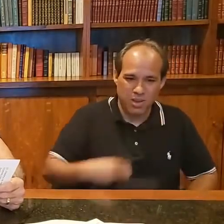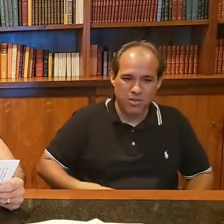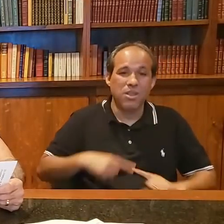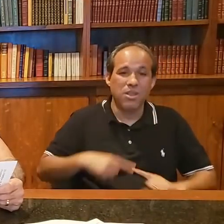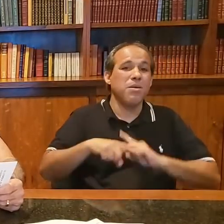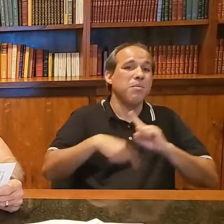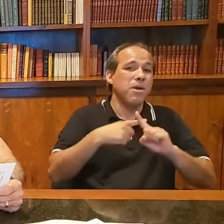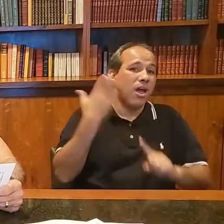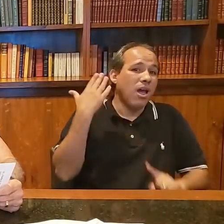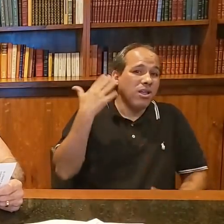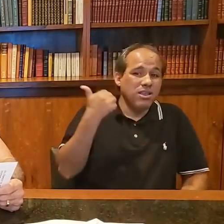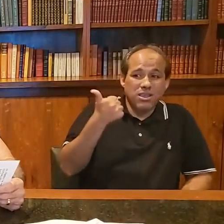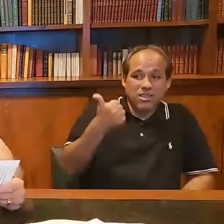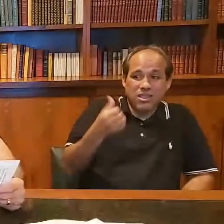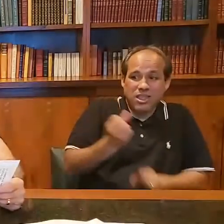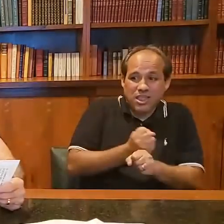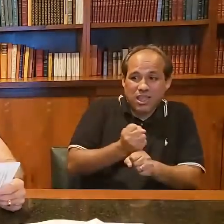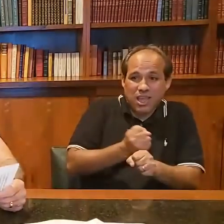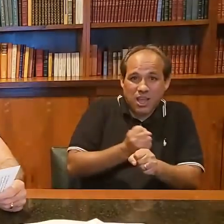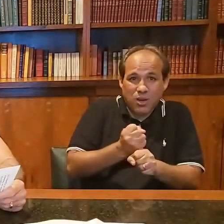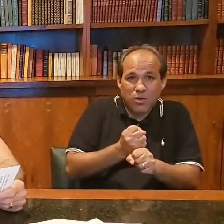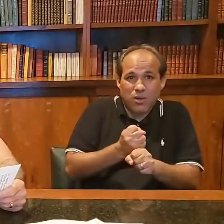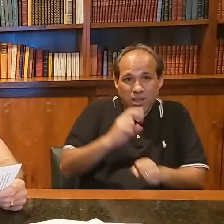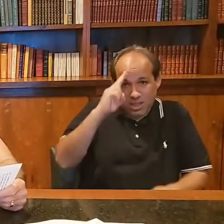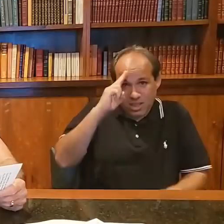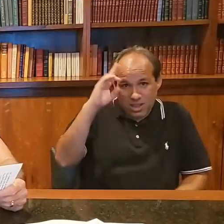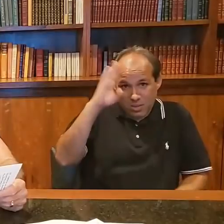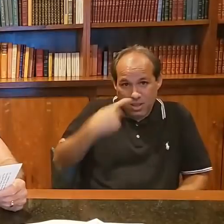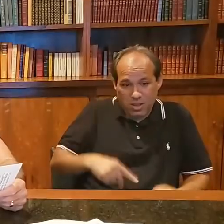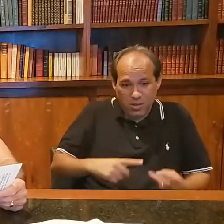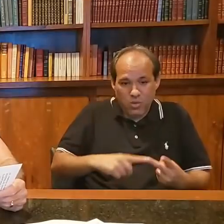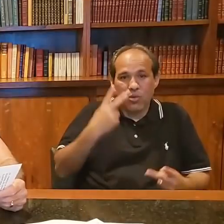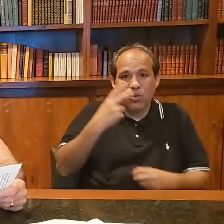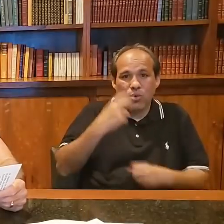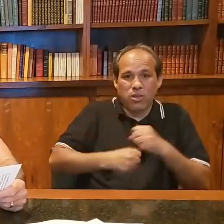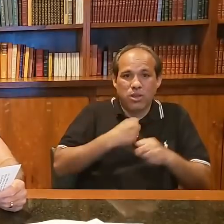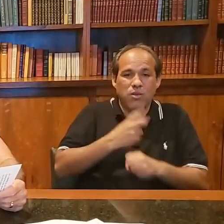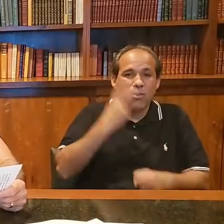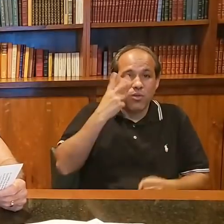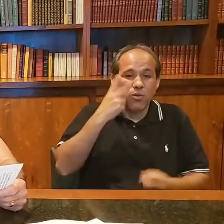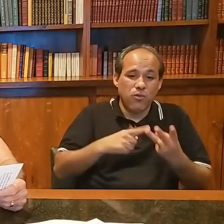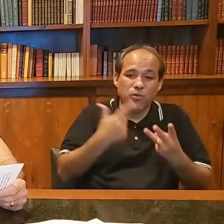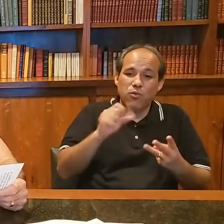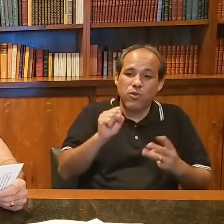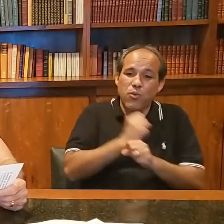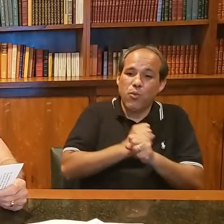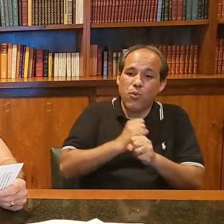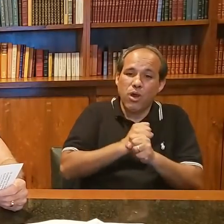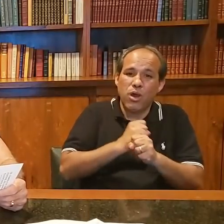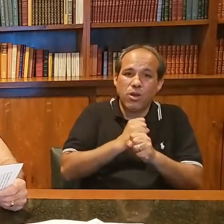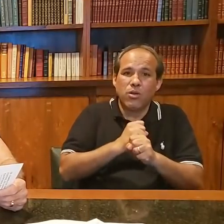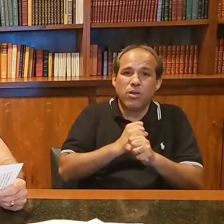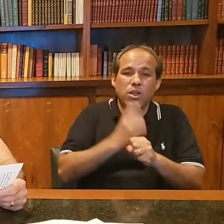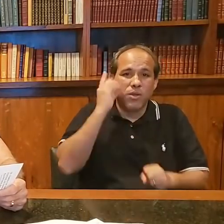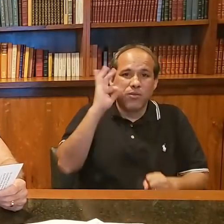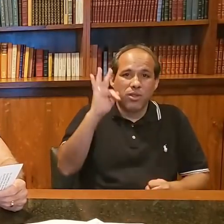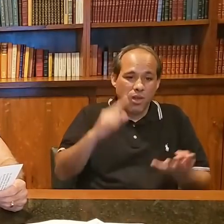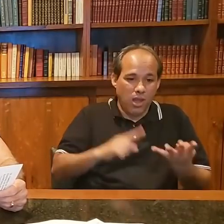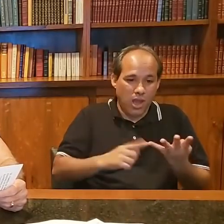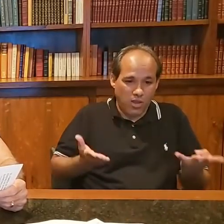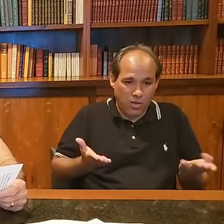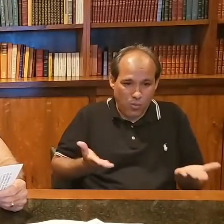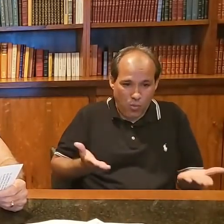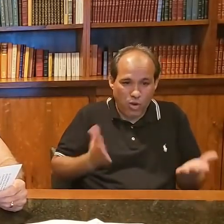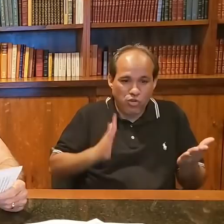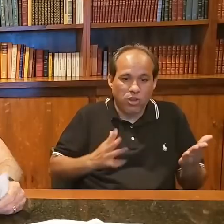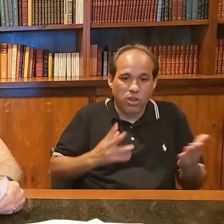Brasileiro, 2 anos como vereador, 28 como deputado federal e estou em 2 agora